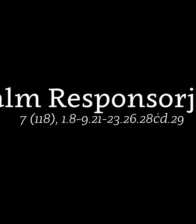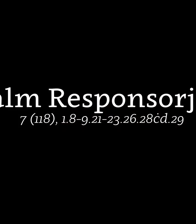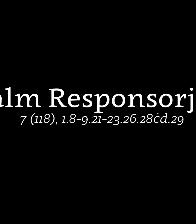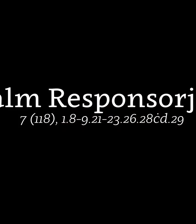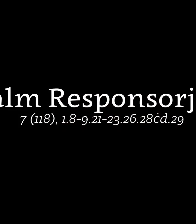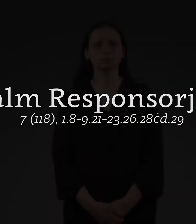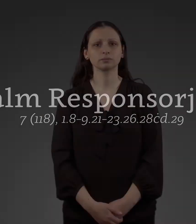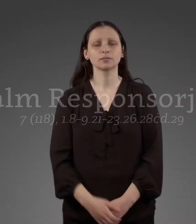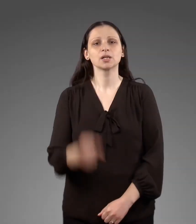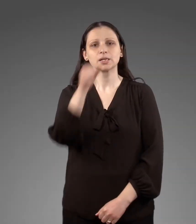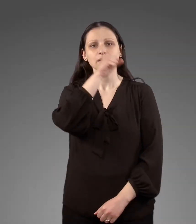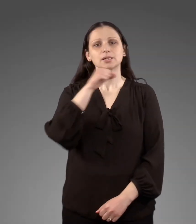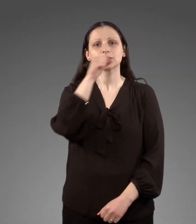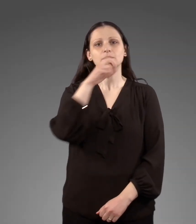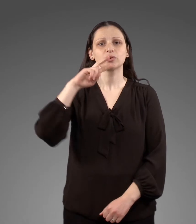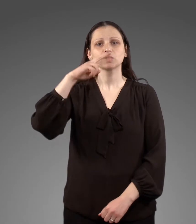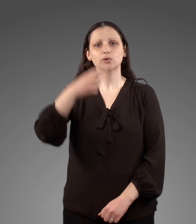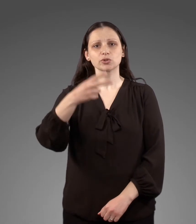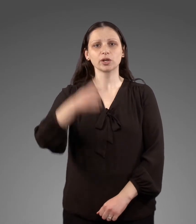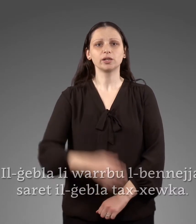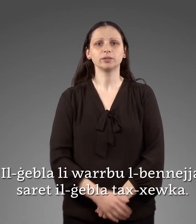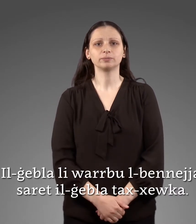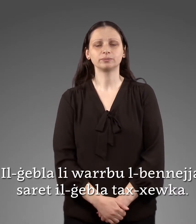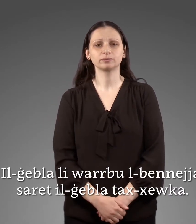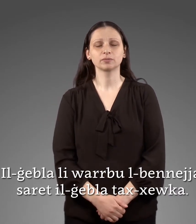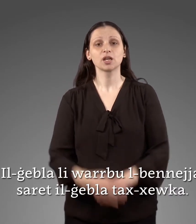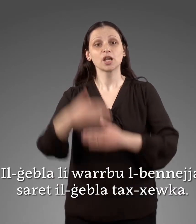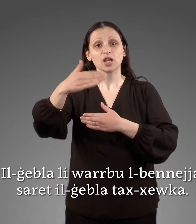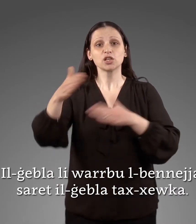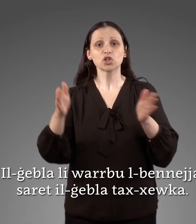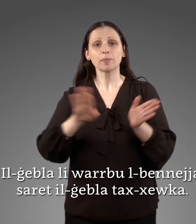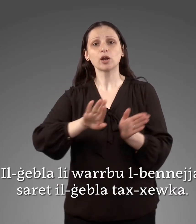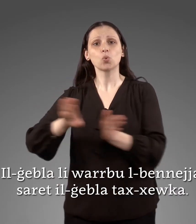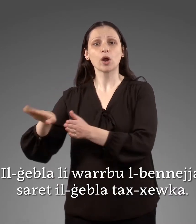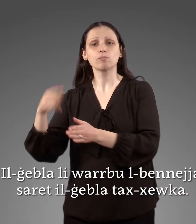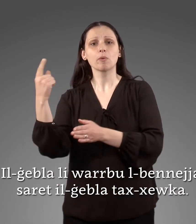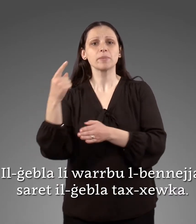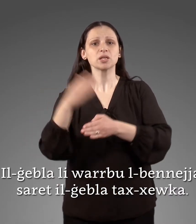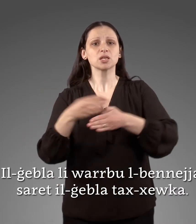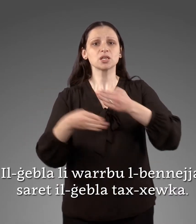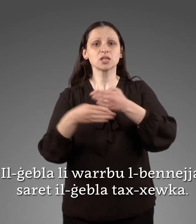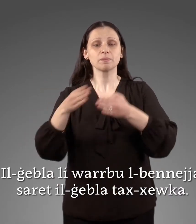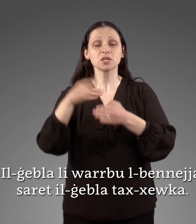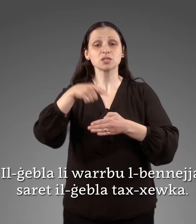Sam responsoriali il-ġabla li war-bul-bennija saret il-ġabla ta-ċawka